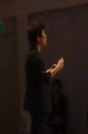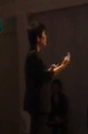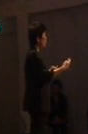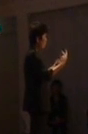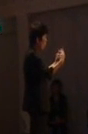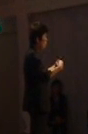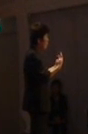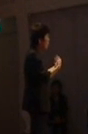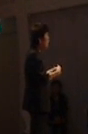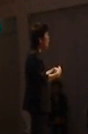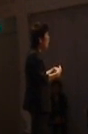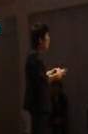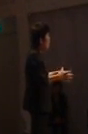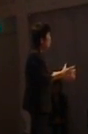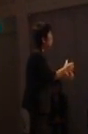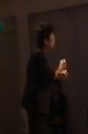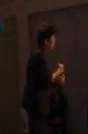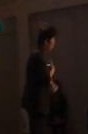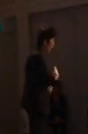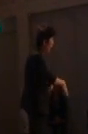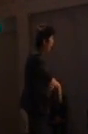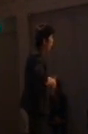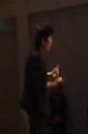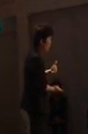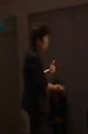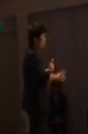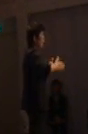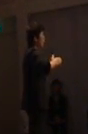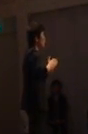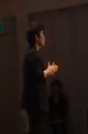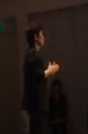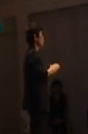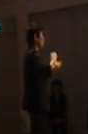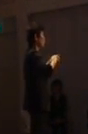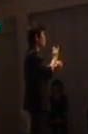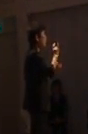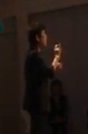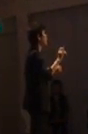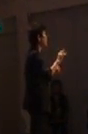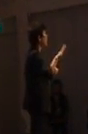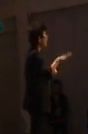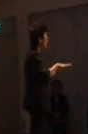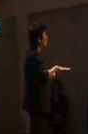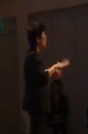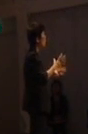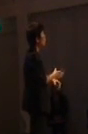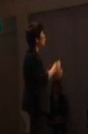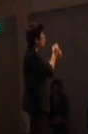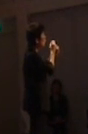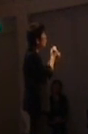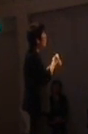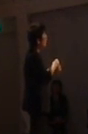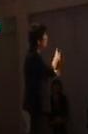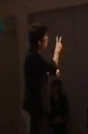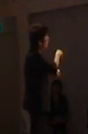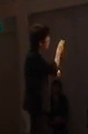ものというふうに、定義されています。つまり見た目も元通りにしたいという願望がとても強いんです